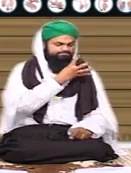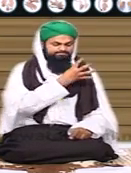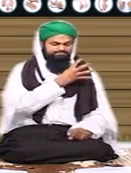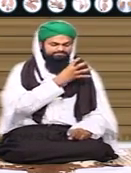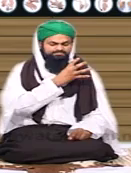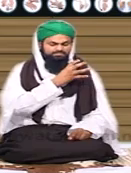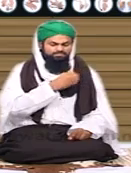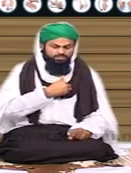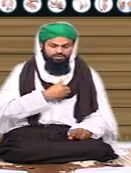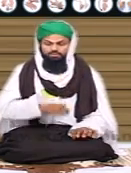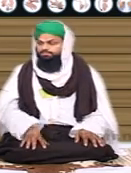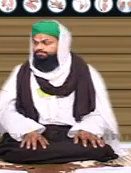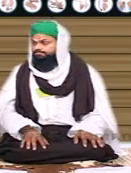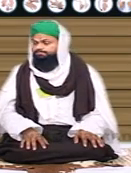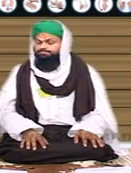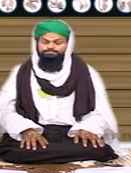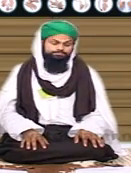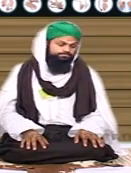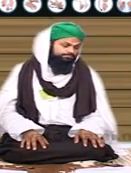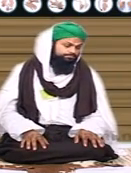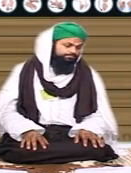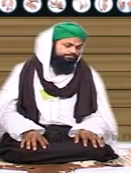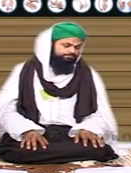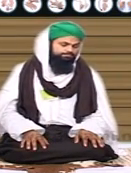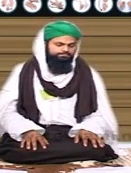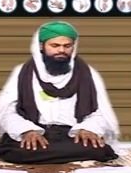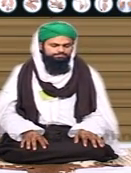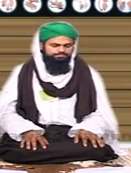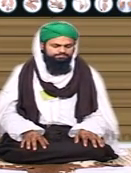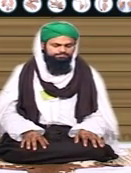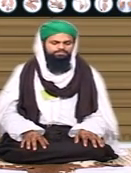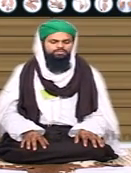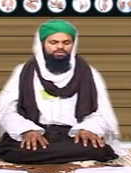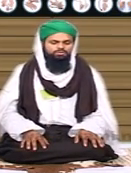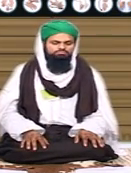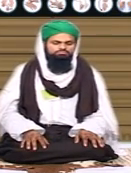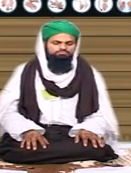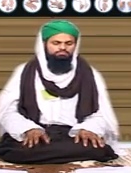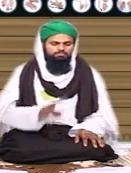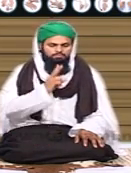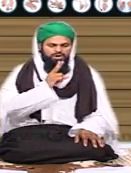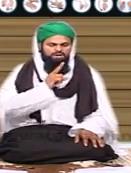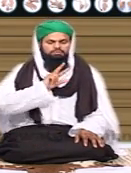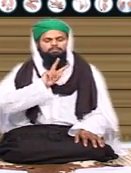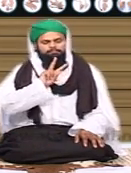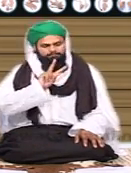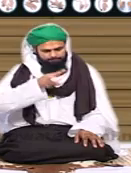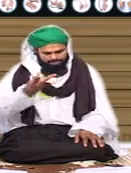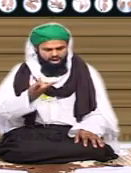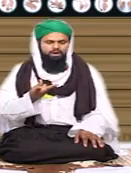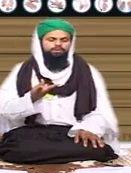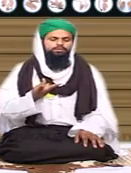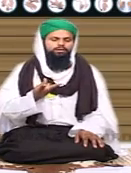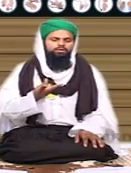نو لفٹ، ناگواری کے آثار چہرے پر پیدا کرے، ادھر ادھر دیکھنے لگے، بات کو پلٹنے کی کوشش